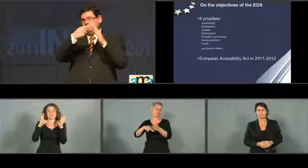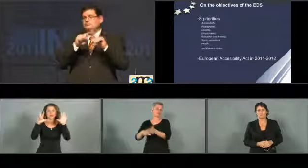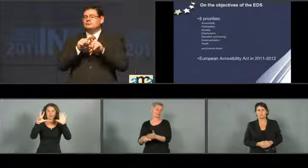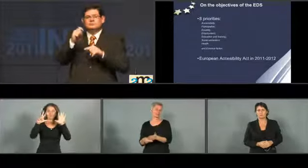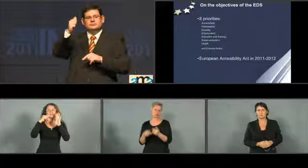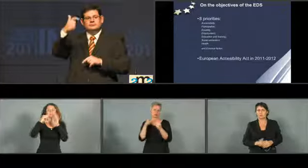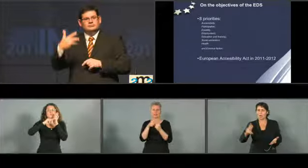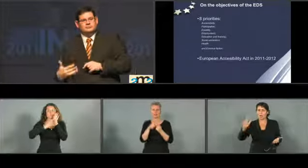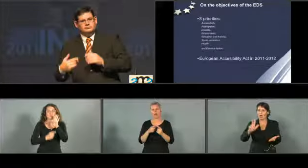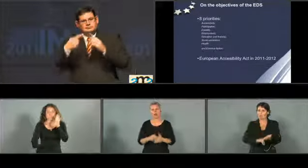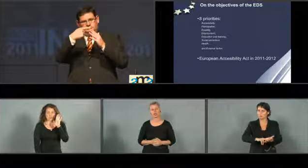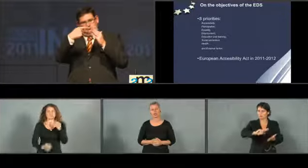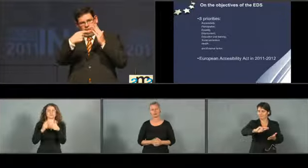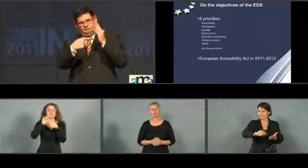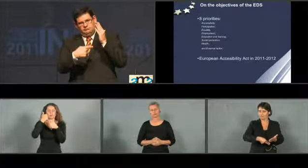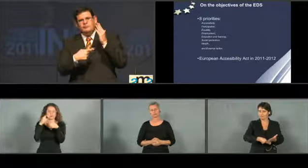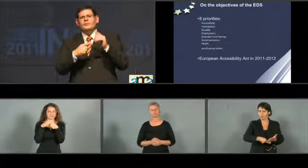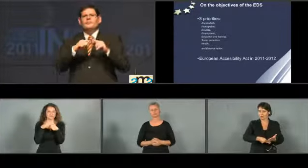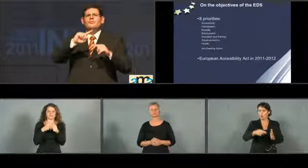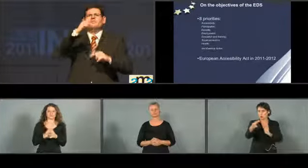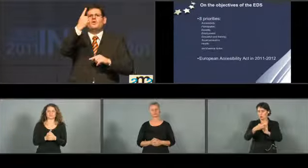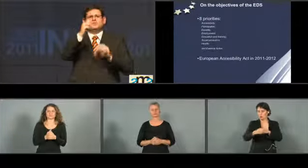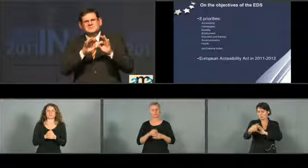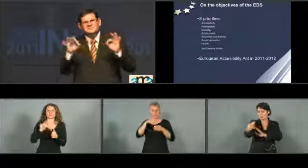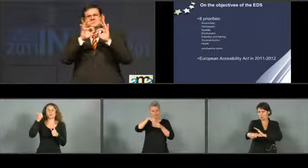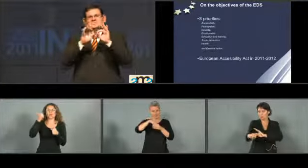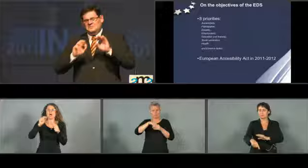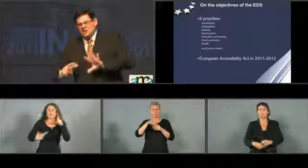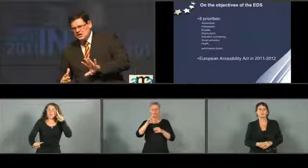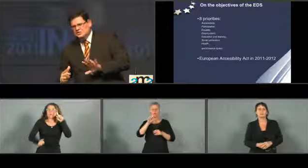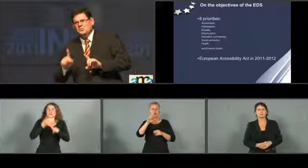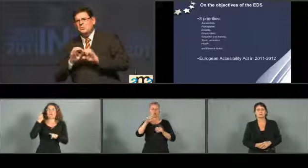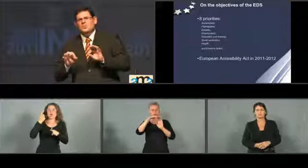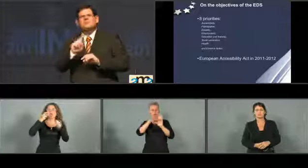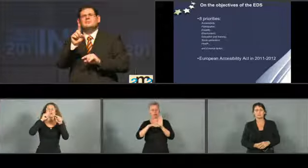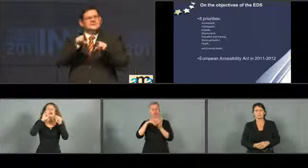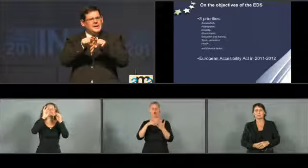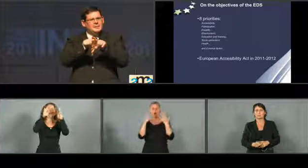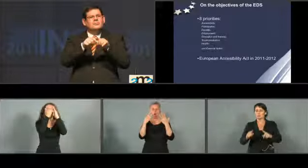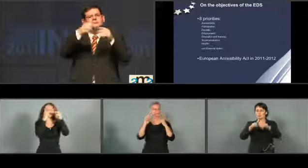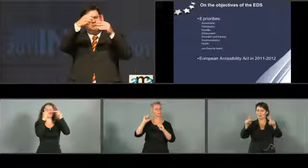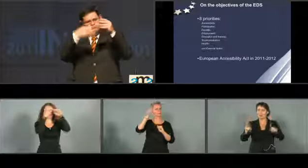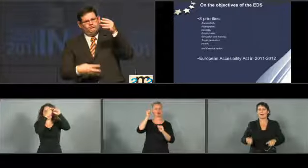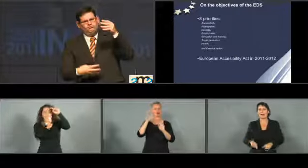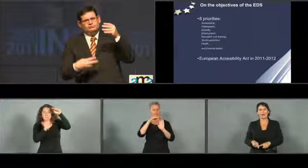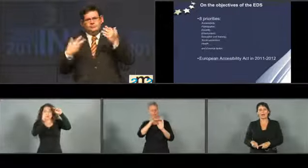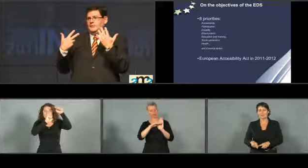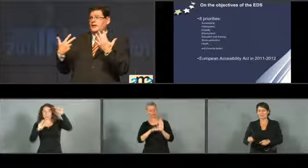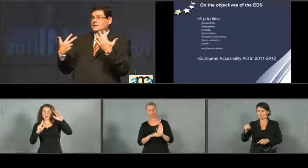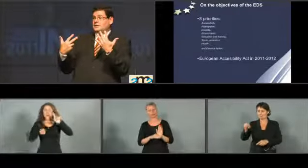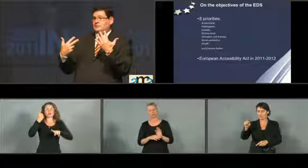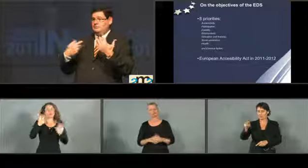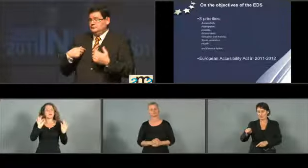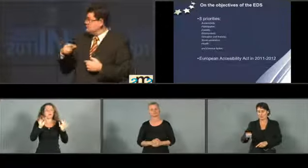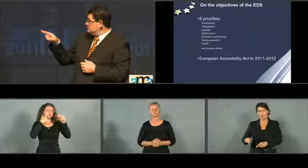Dans cette charte, il y a 8 points, 8 priorités à regarder.